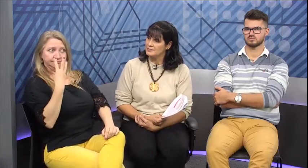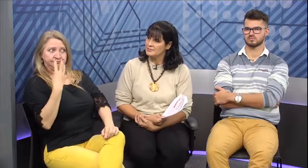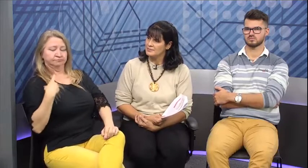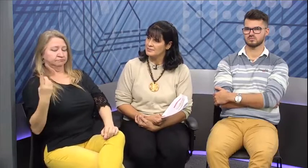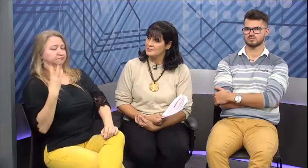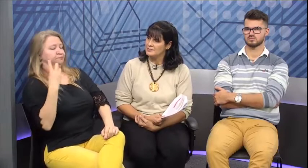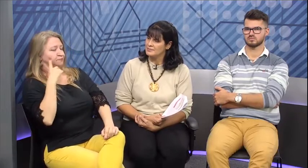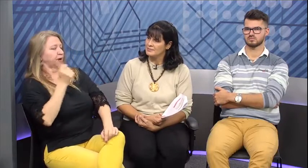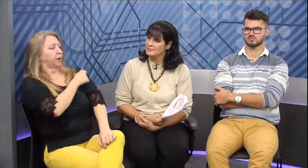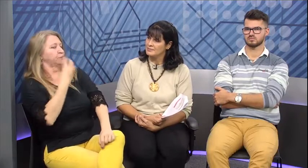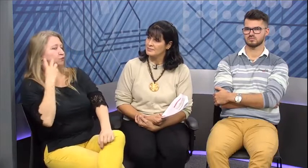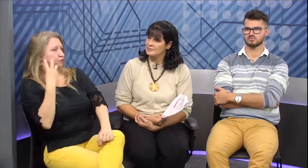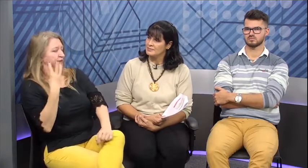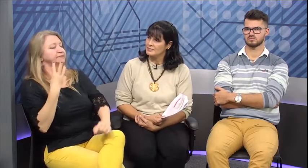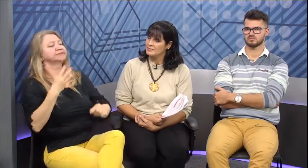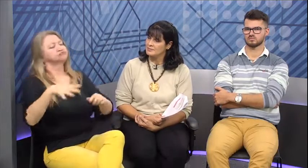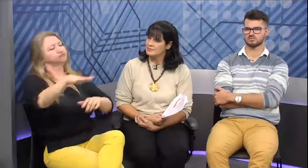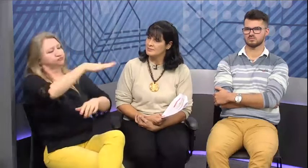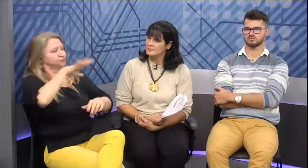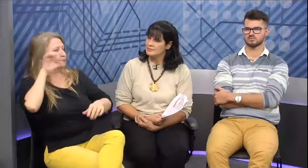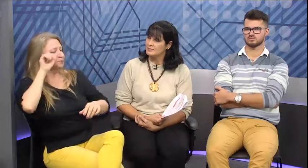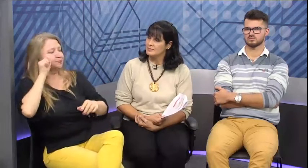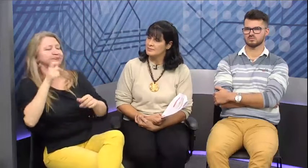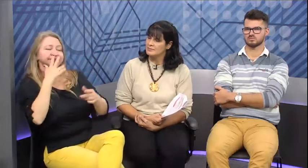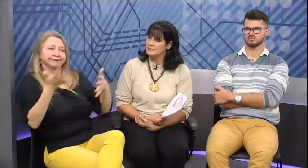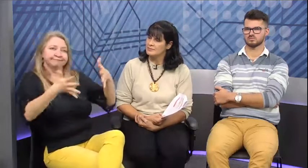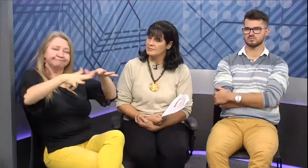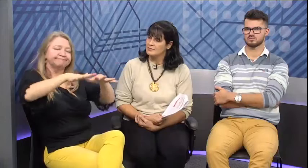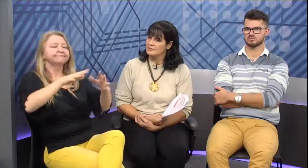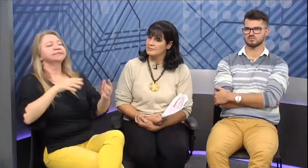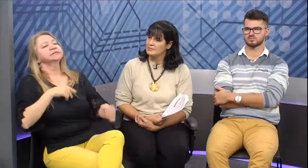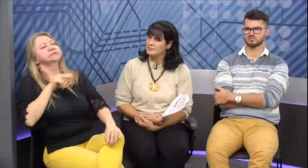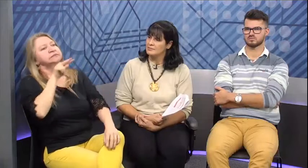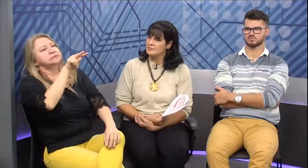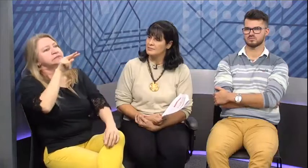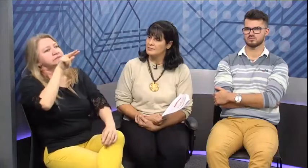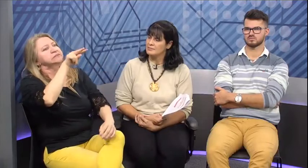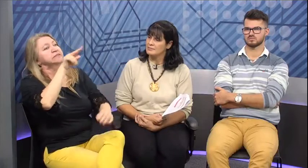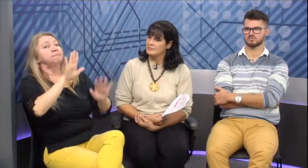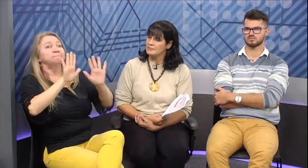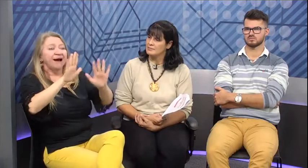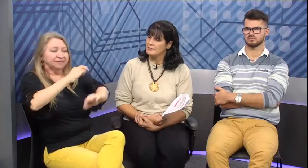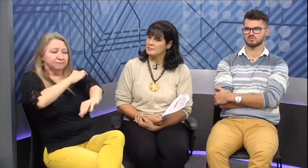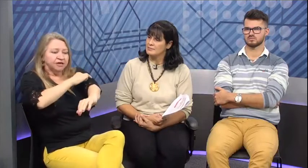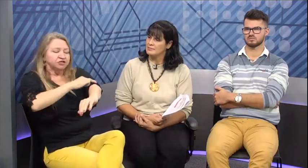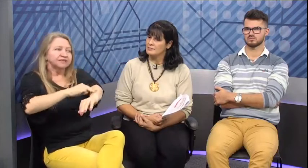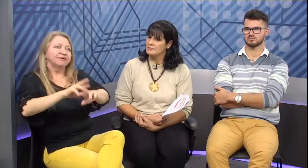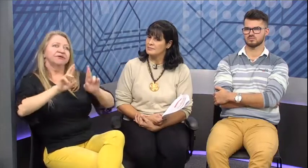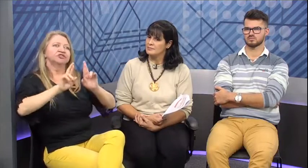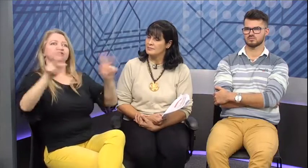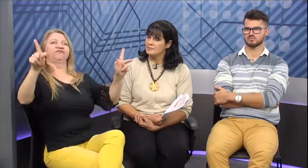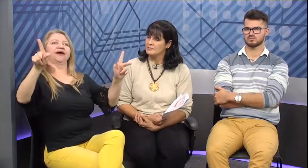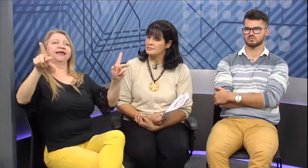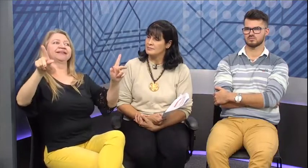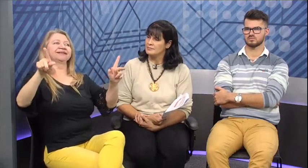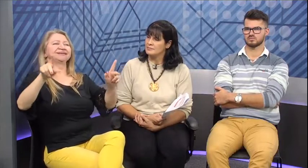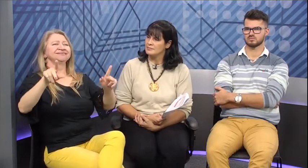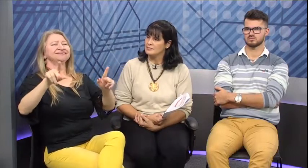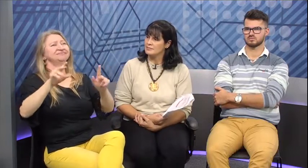professor. E nós tínhamos mais 3 alunos surdos comigo na turma, então foi um processo da inclusão. Mas o magistério,